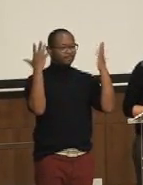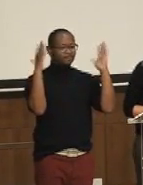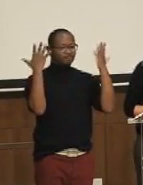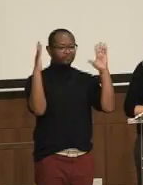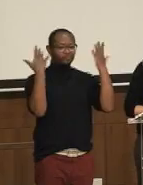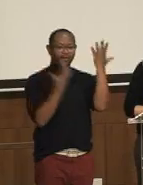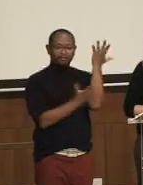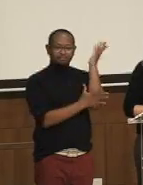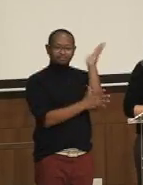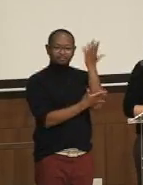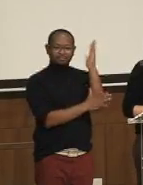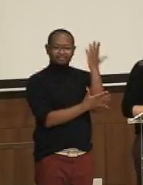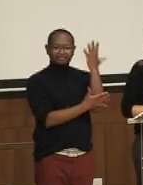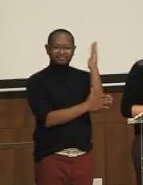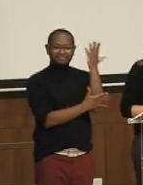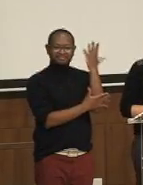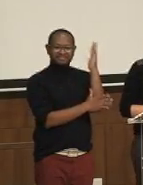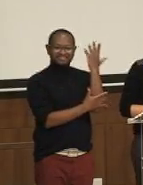Obrigada.